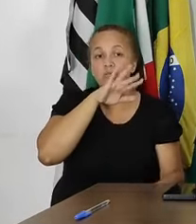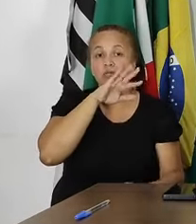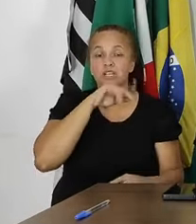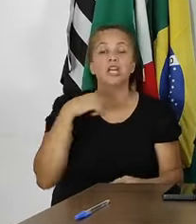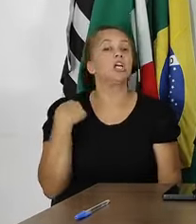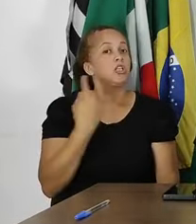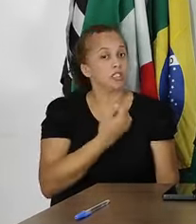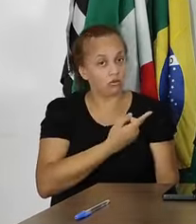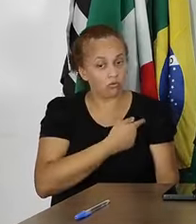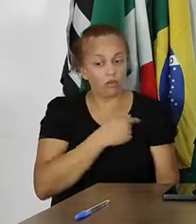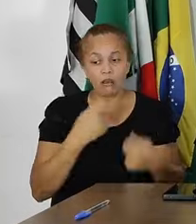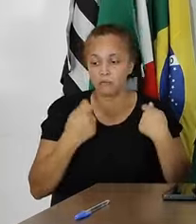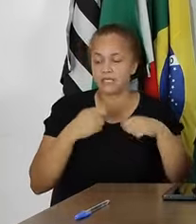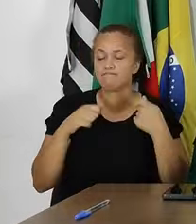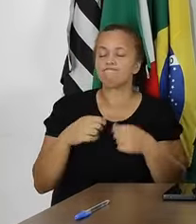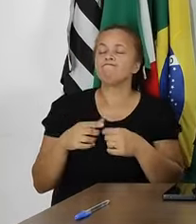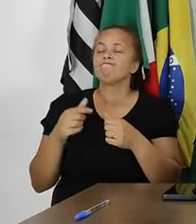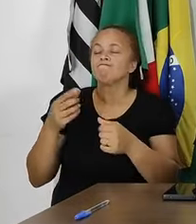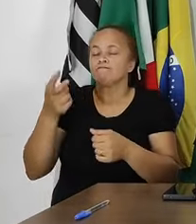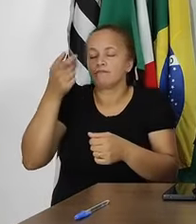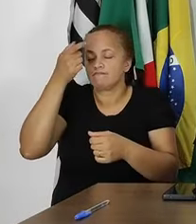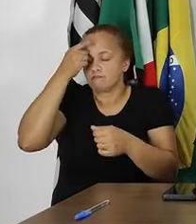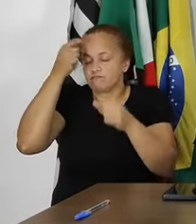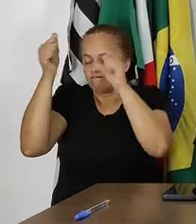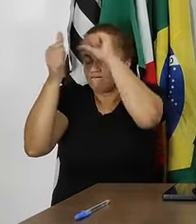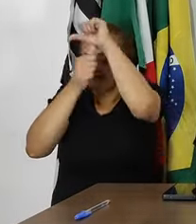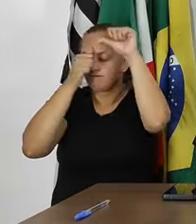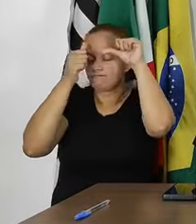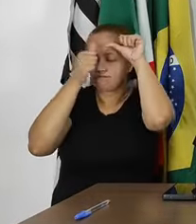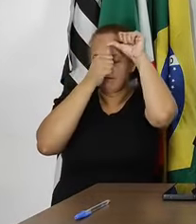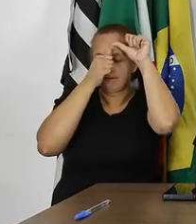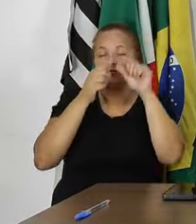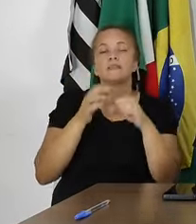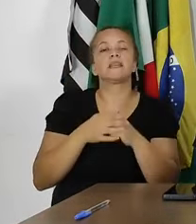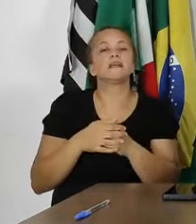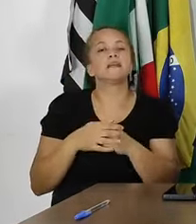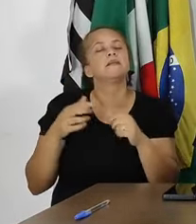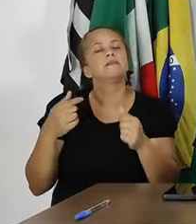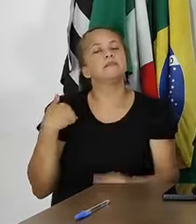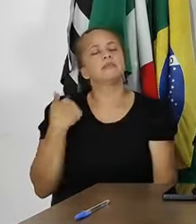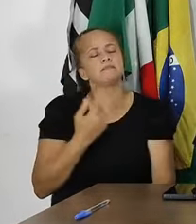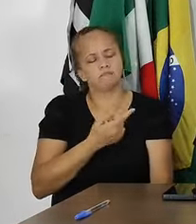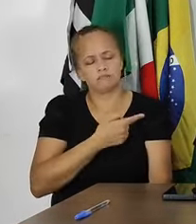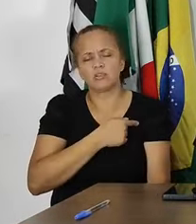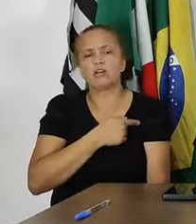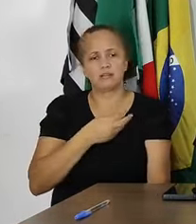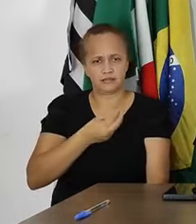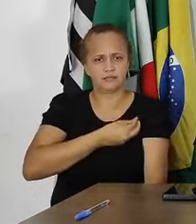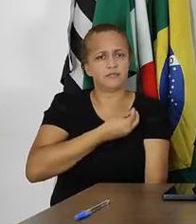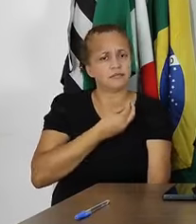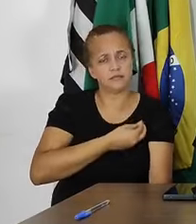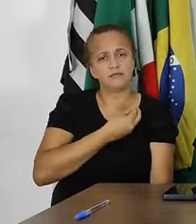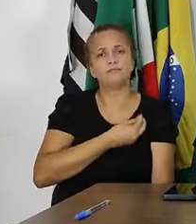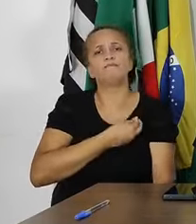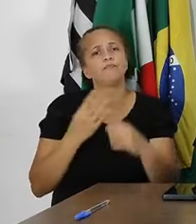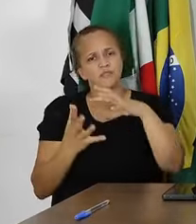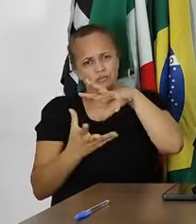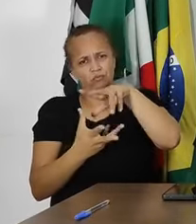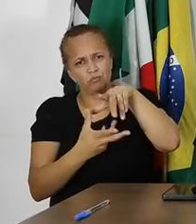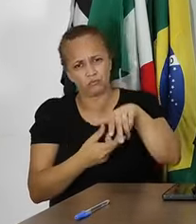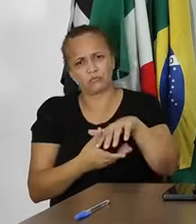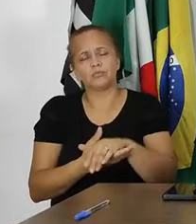renovada e firmada na palavra de Deus. Para que a gente possa, mesmo aqui, neste mundo que jaz no